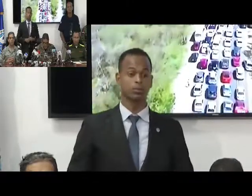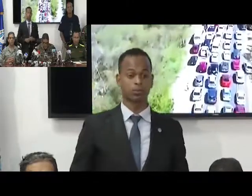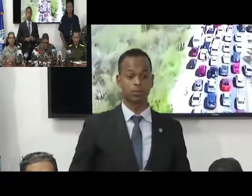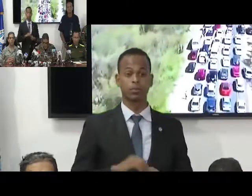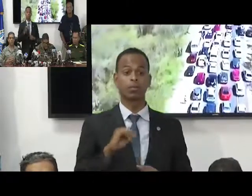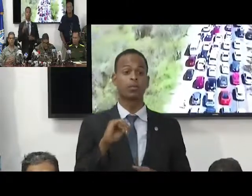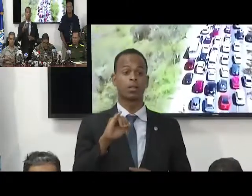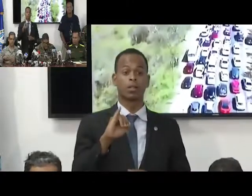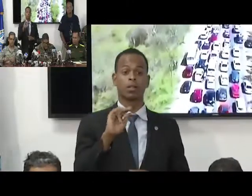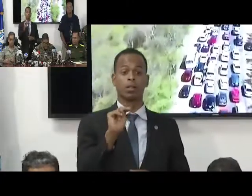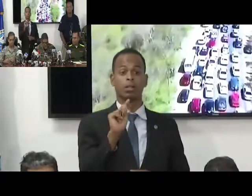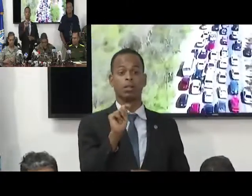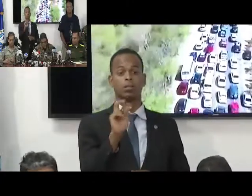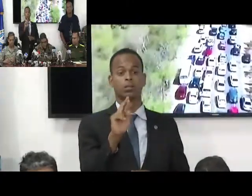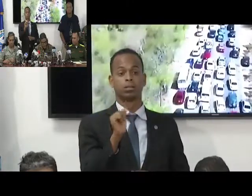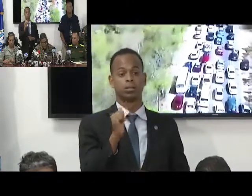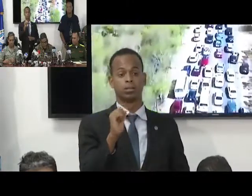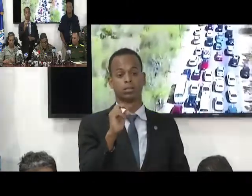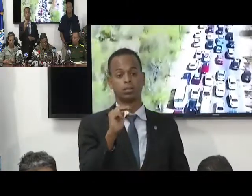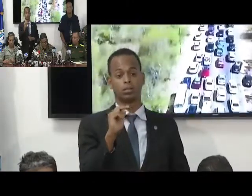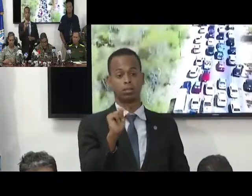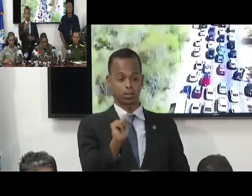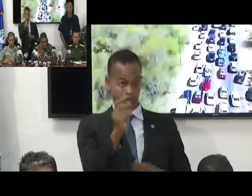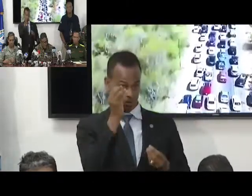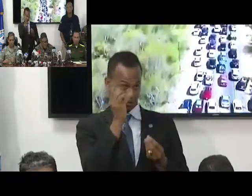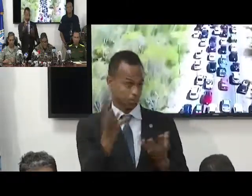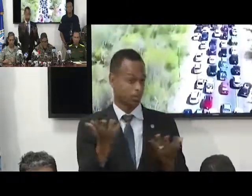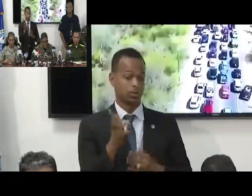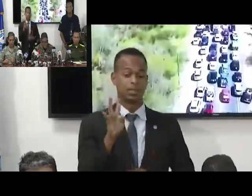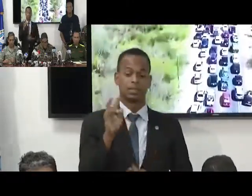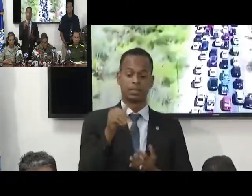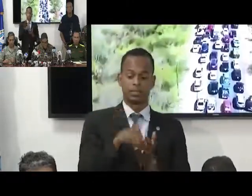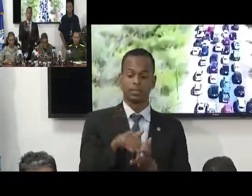Transporte Terrestre, INTRAN, informó que inspeccionó